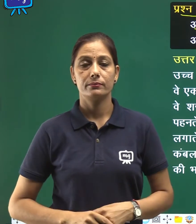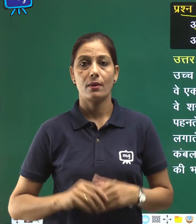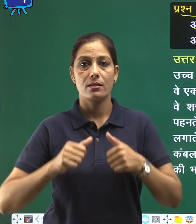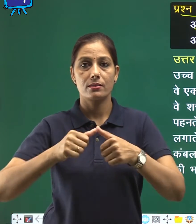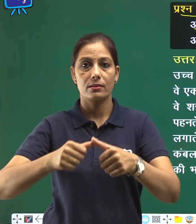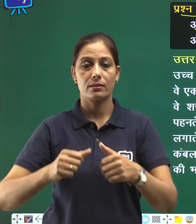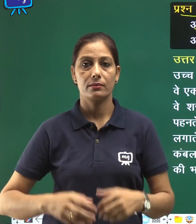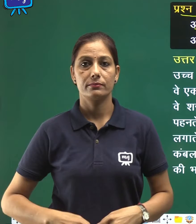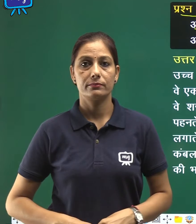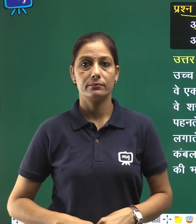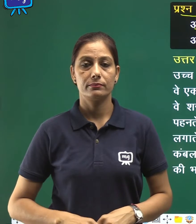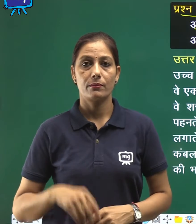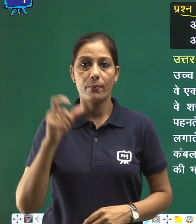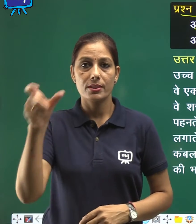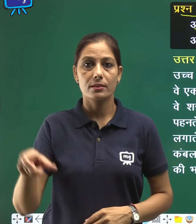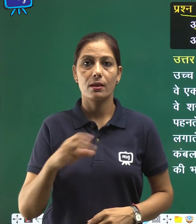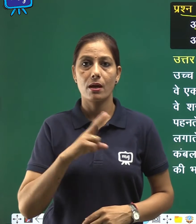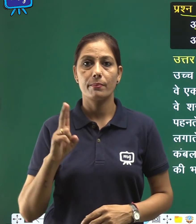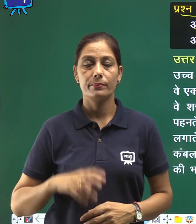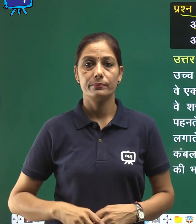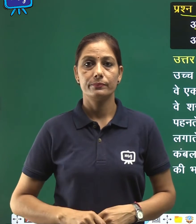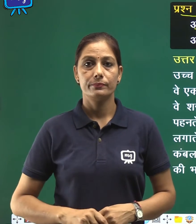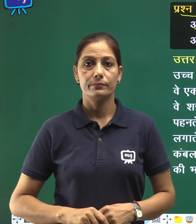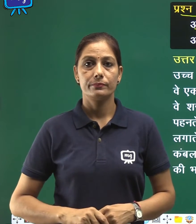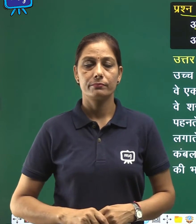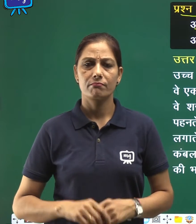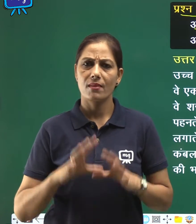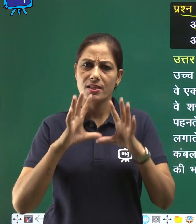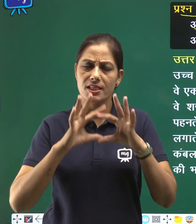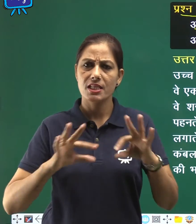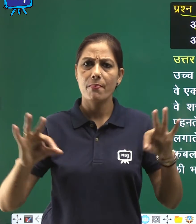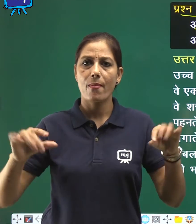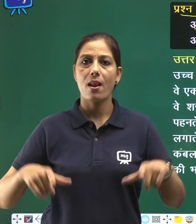उत्तर है भगत जी सादा जीवन,